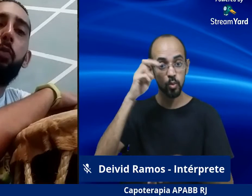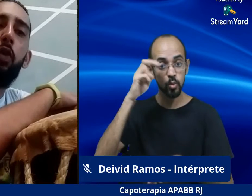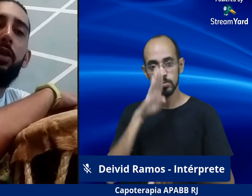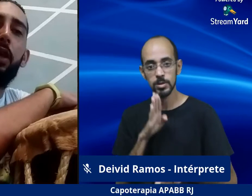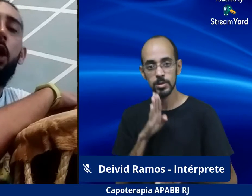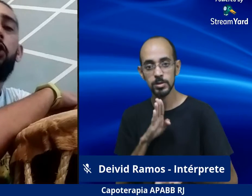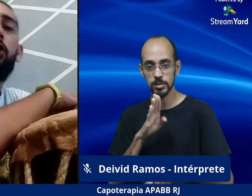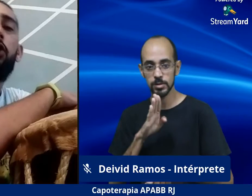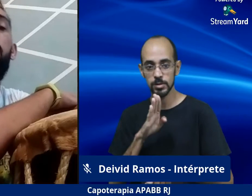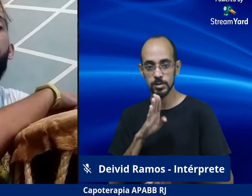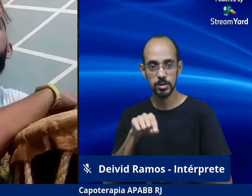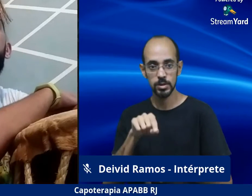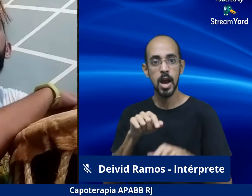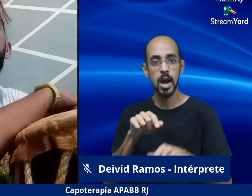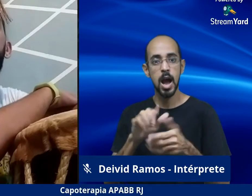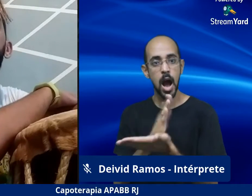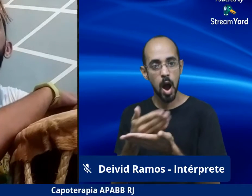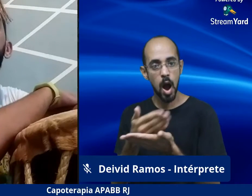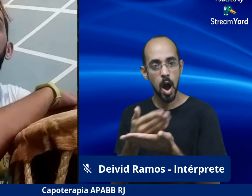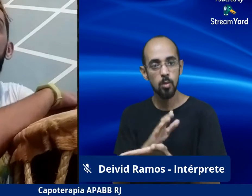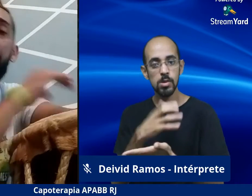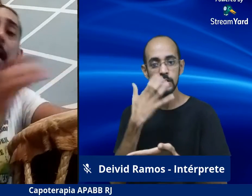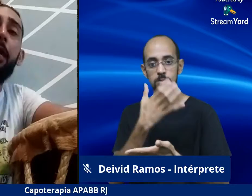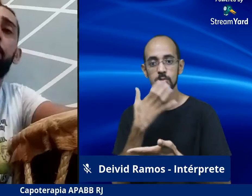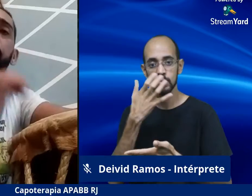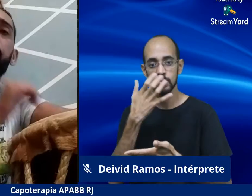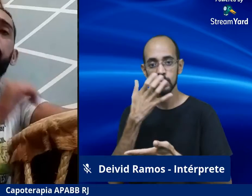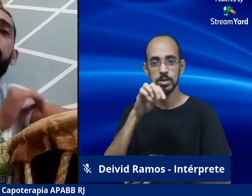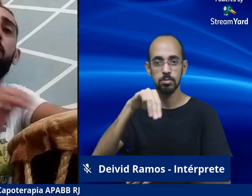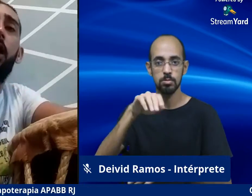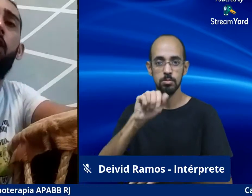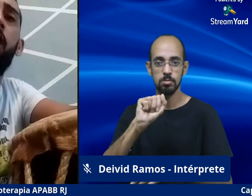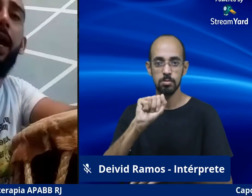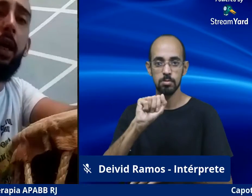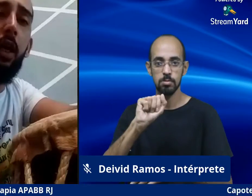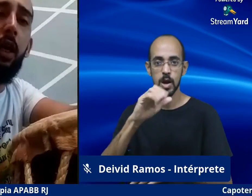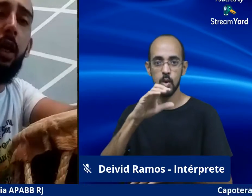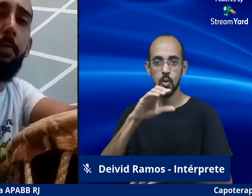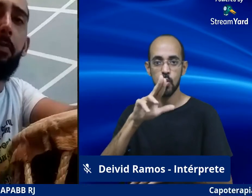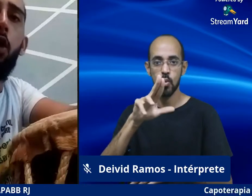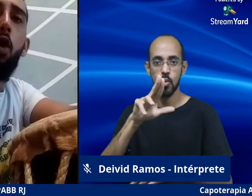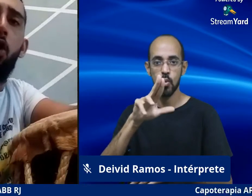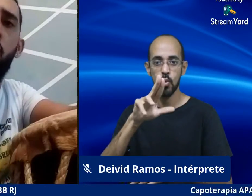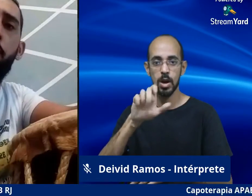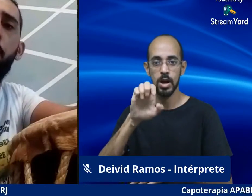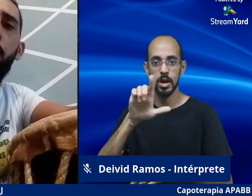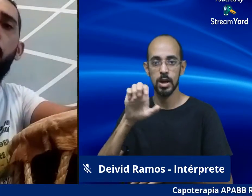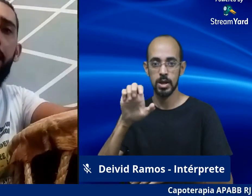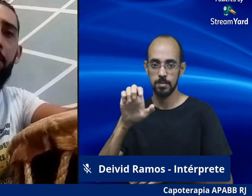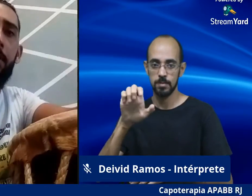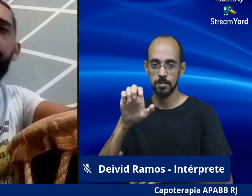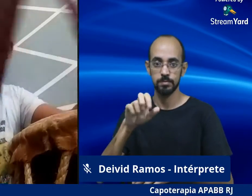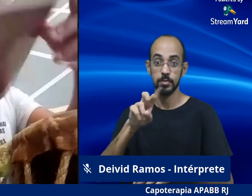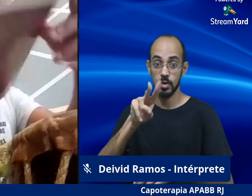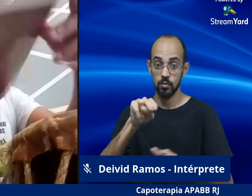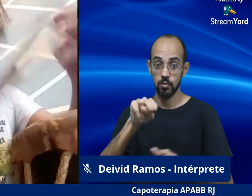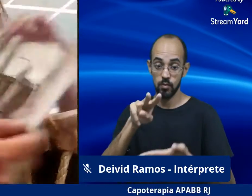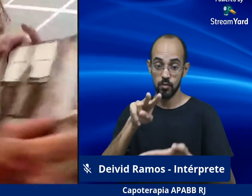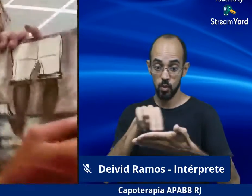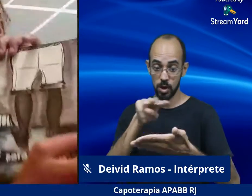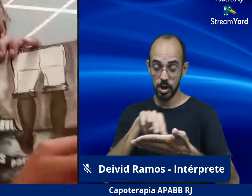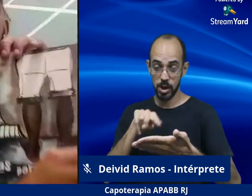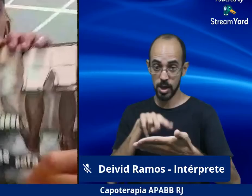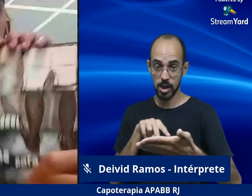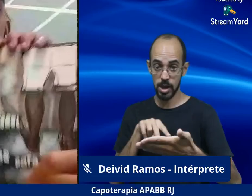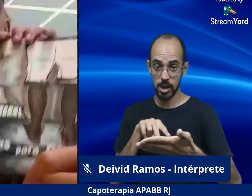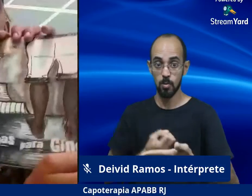algumas músicas sobre o maculelê, né? E aí, eu vou ler aqui um poema, né? Aqui